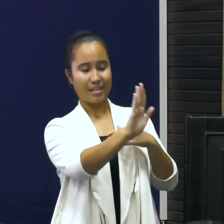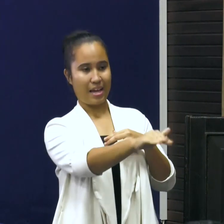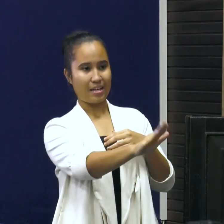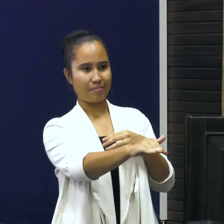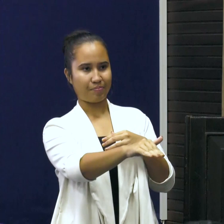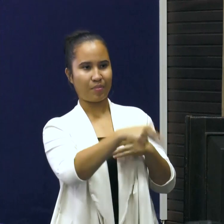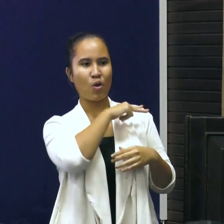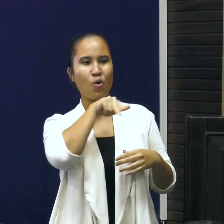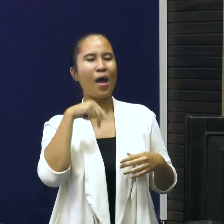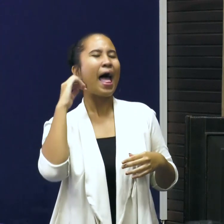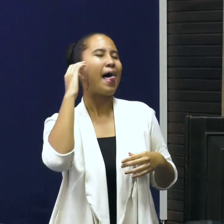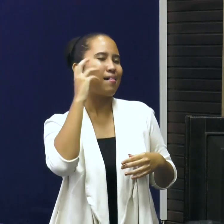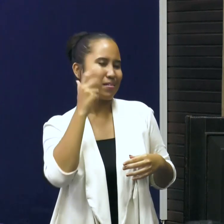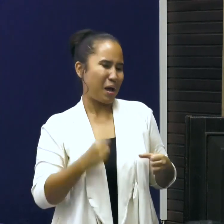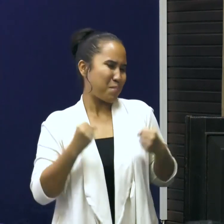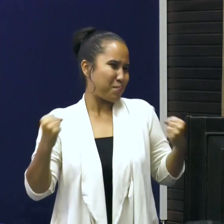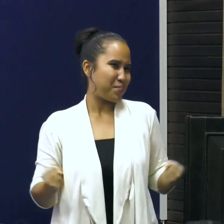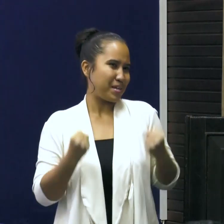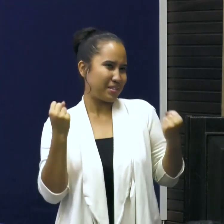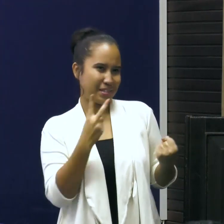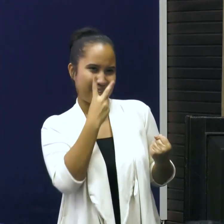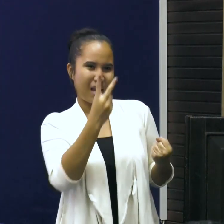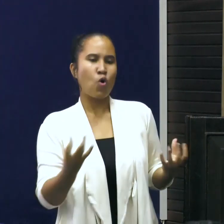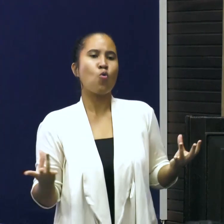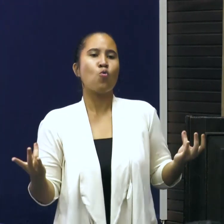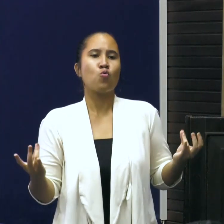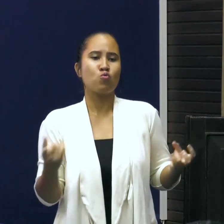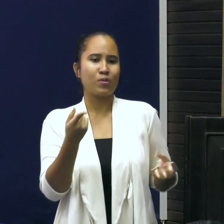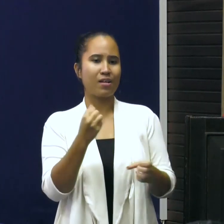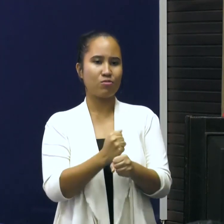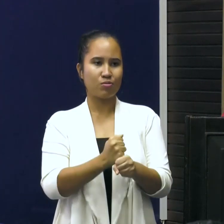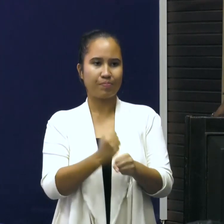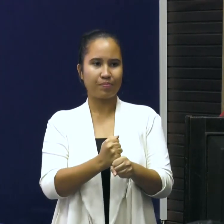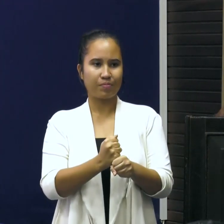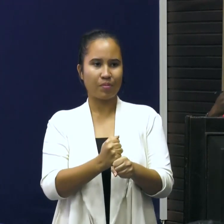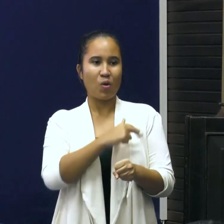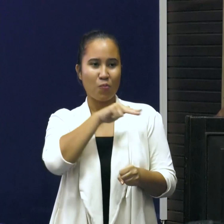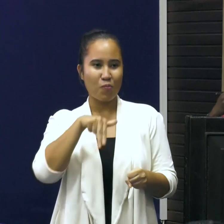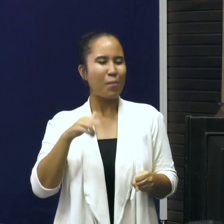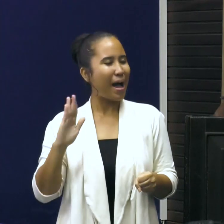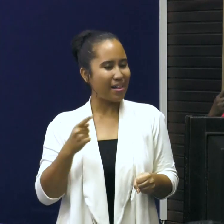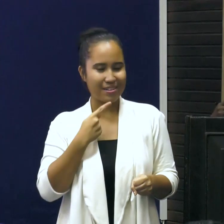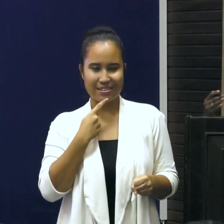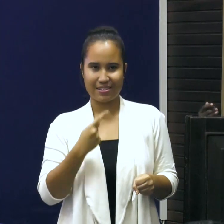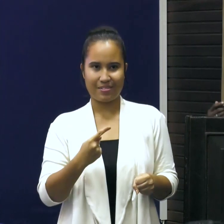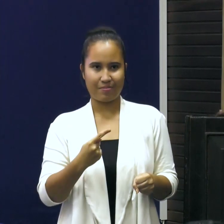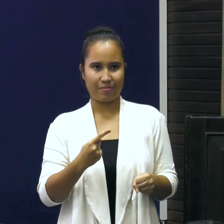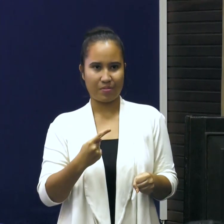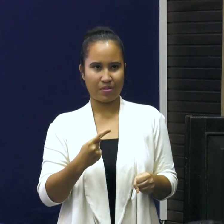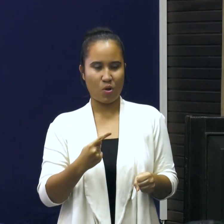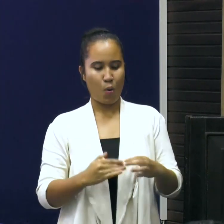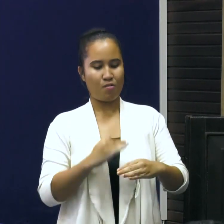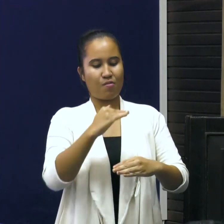elke dag bezig om na te gaan hoe we dat kunnen doen. We hebben aangegeven, we gaan het gefasseerd